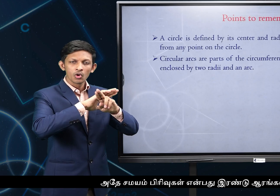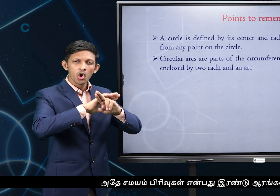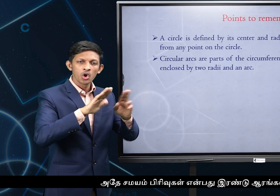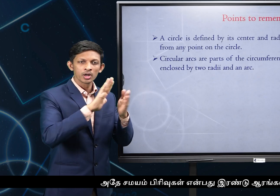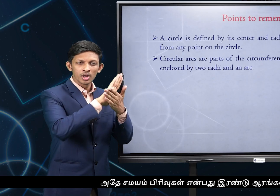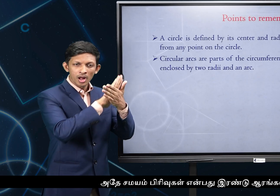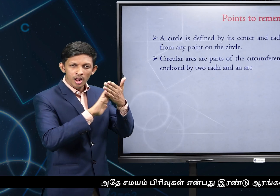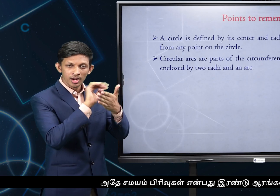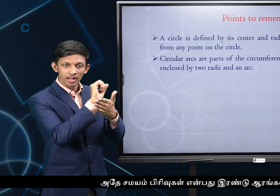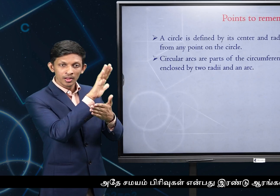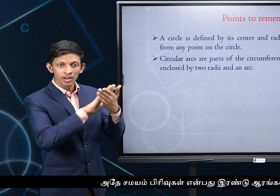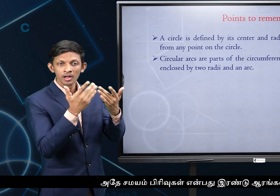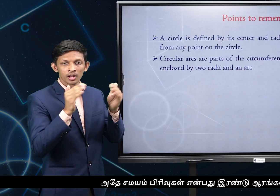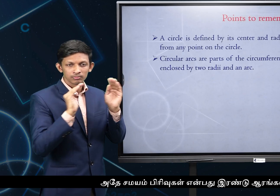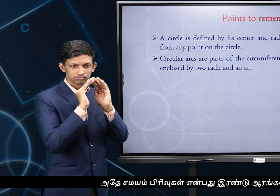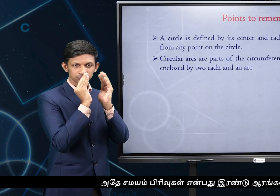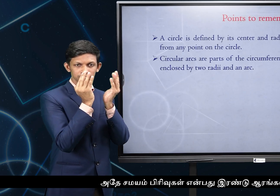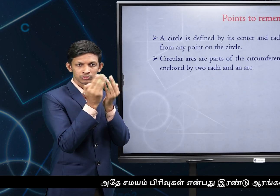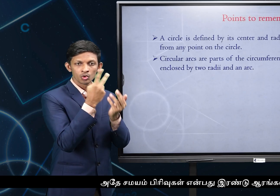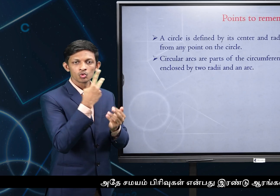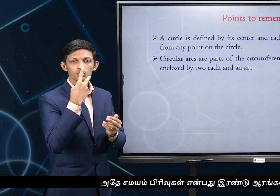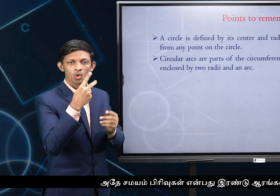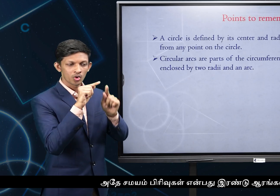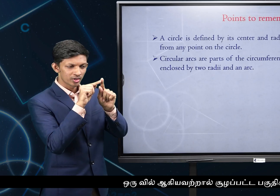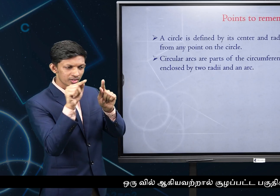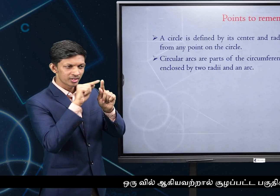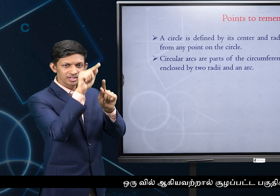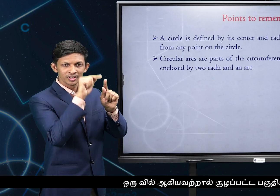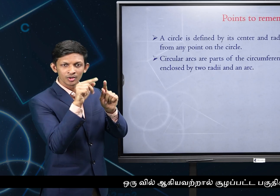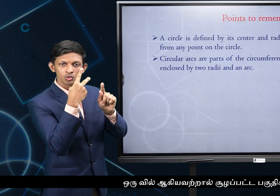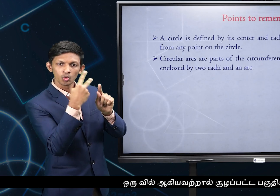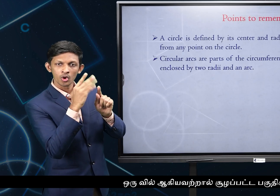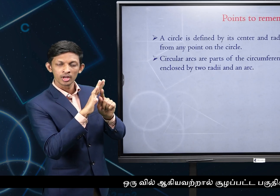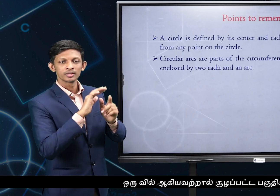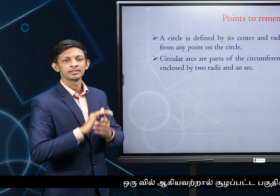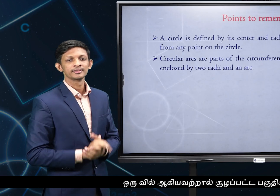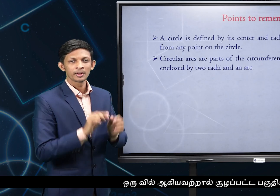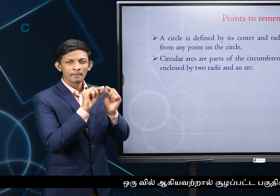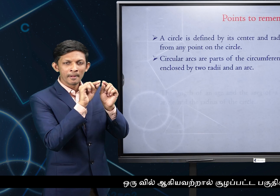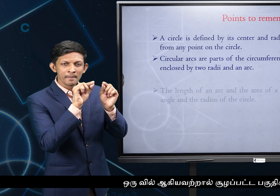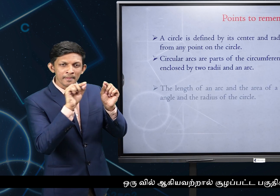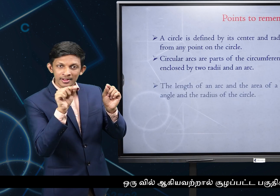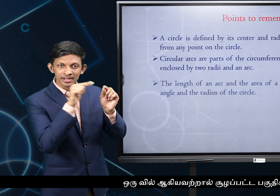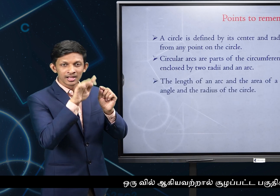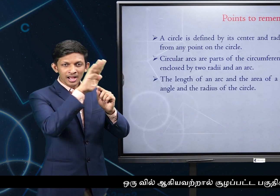சமயம் பிரிவுகள் என்பது 2 ஆரங்கள் மற்றும் ஒரு வில் ஆகியவற்றால் சூழப்பட்ட பகுதிகள்.